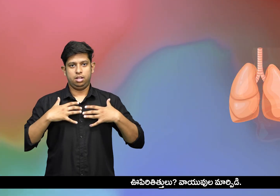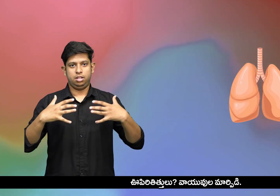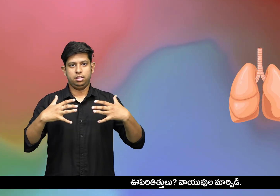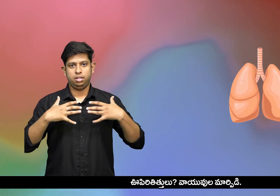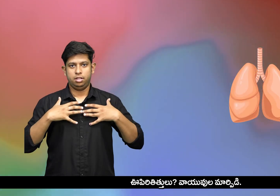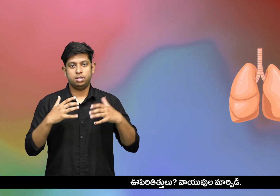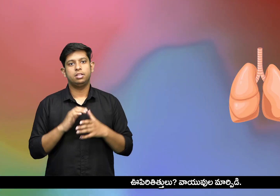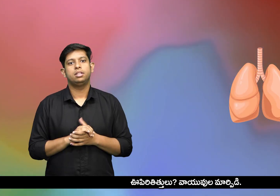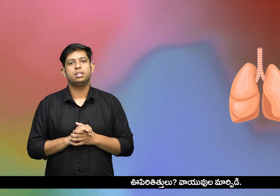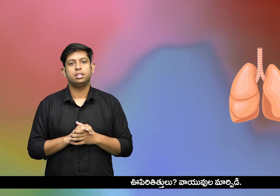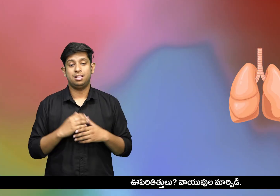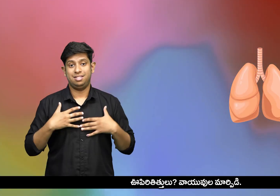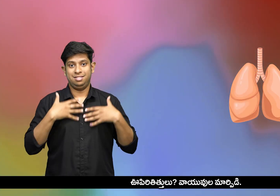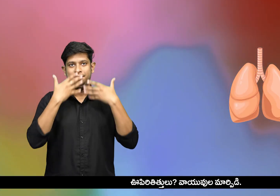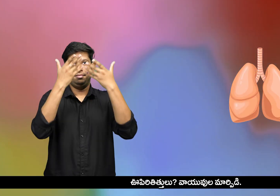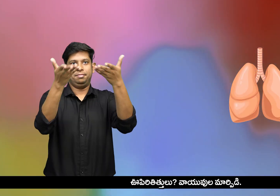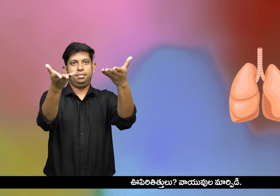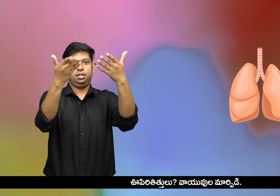ఊపిరితిత్తులు, వాయువుల మార్పిడి.